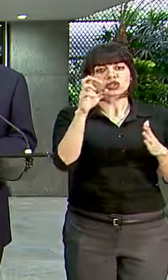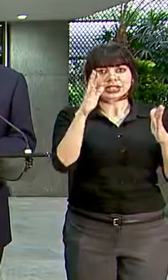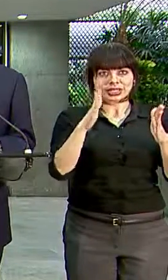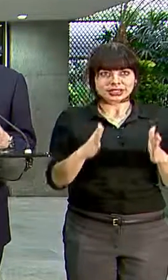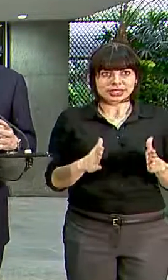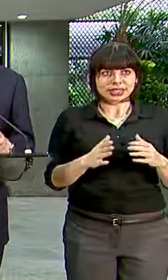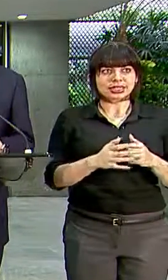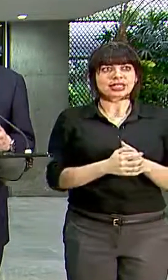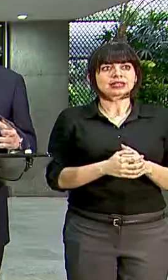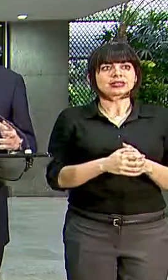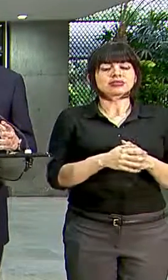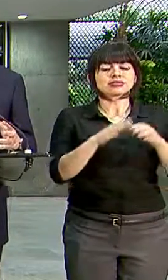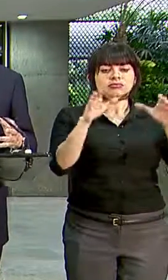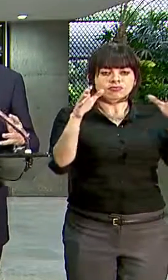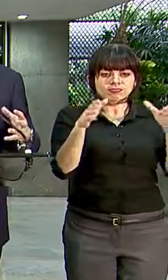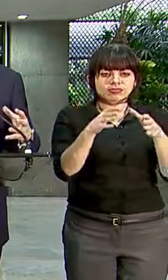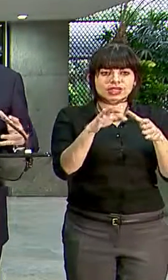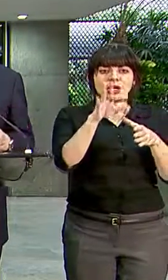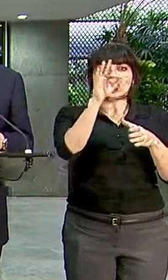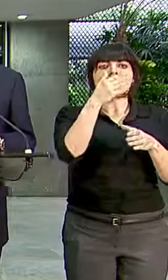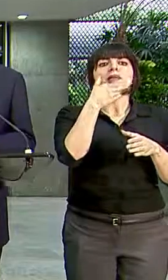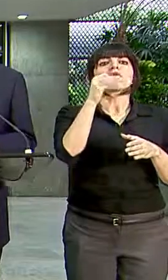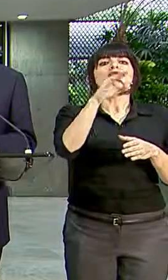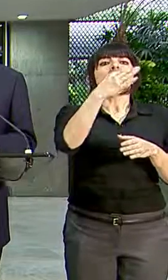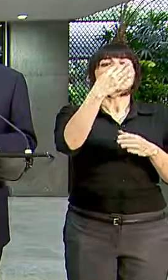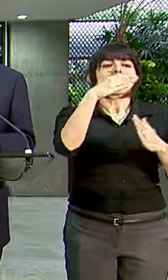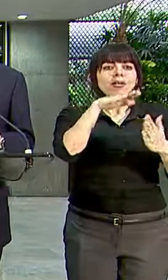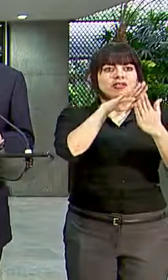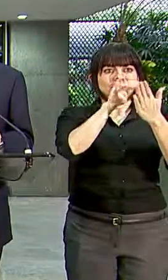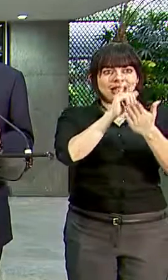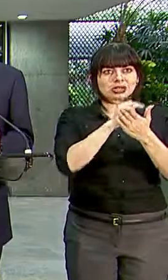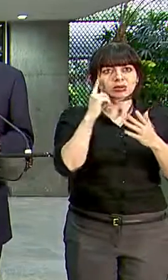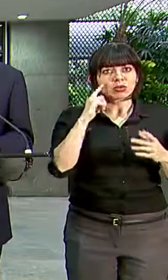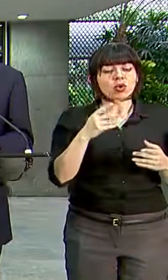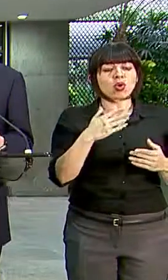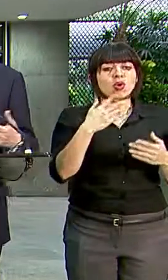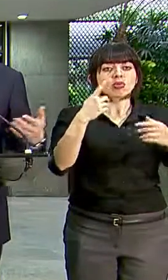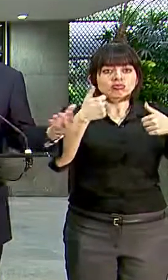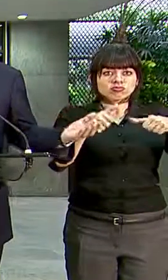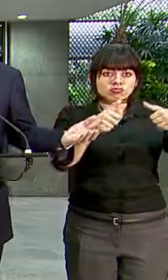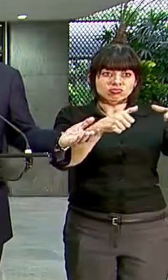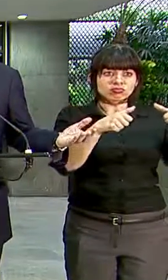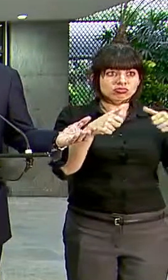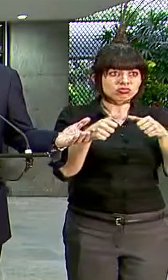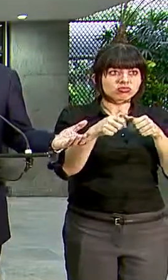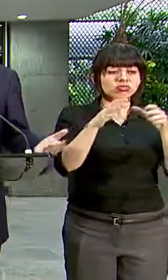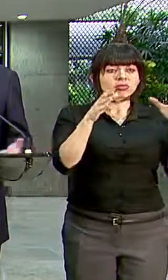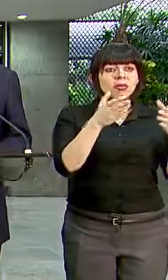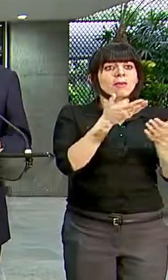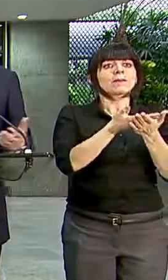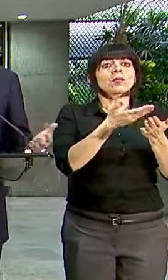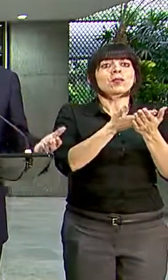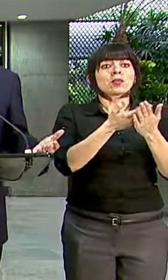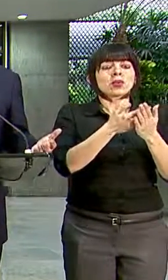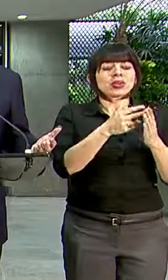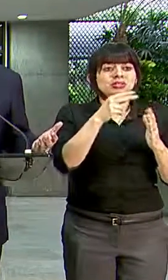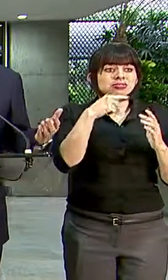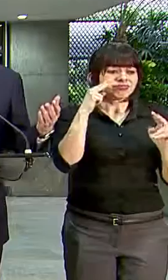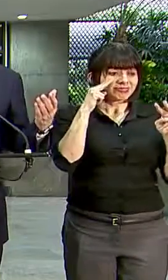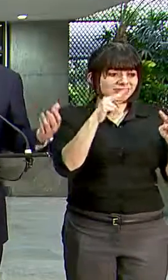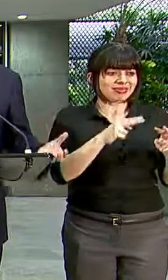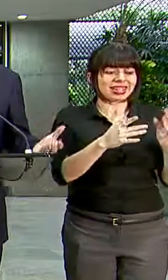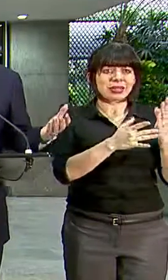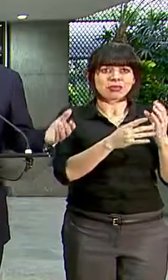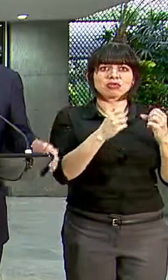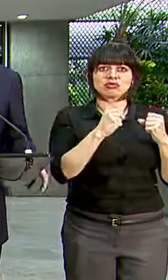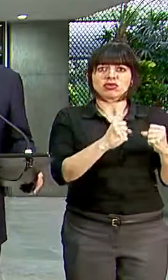costarricenses encuentren la mejor manera de encarar esto por la vía de un consenso alrededor de unas propuestas que técnicamente